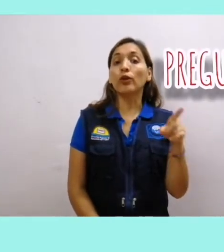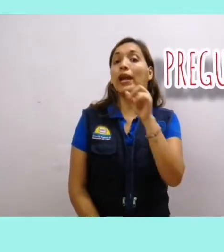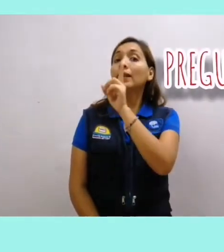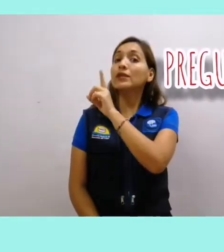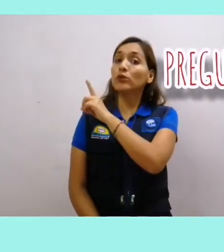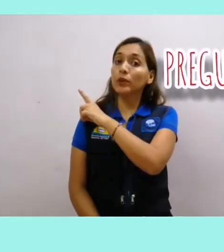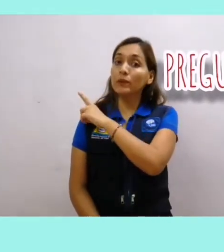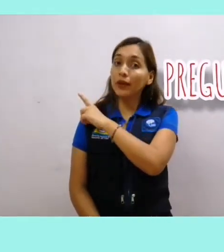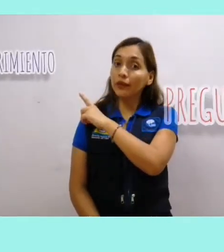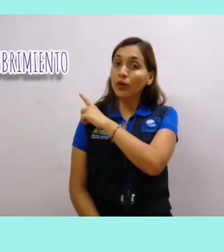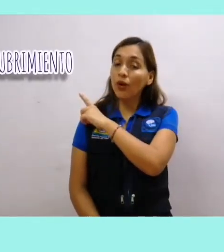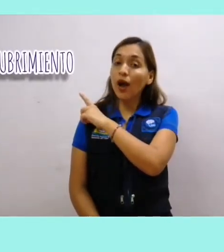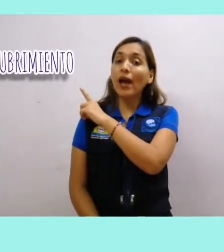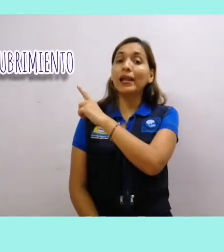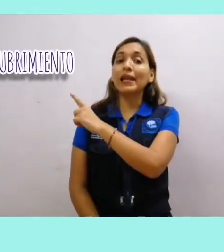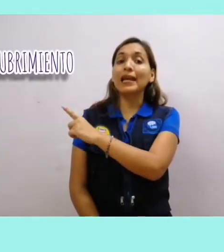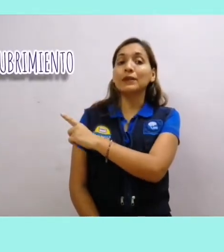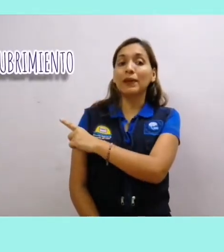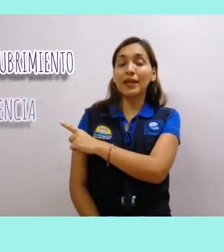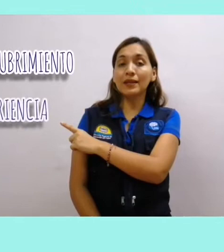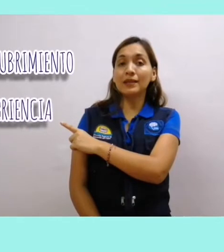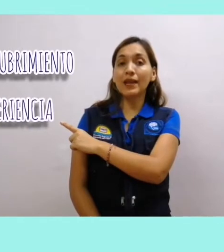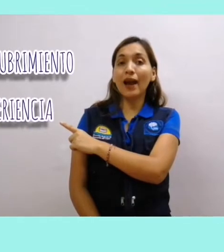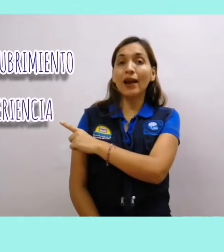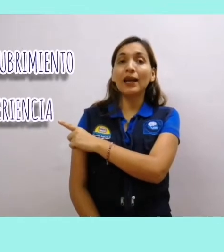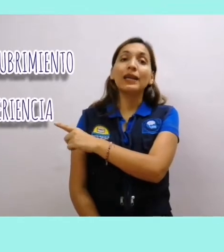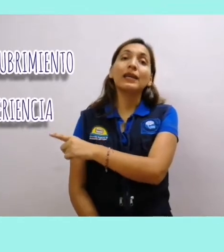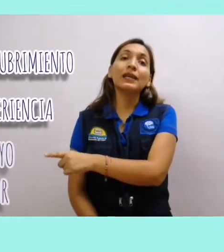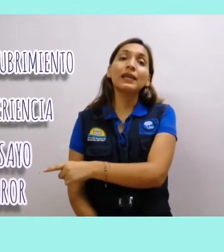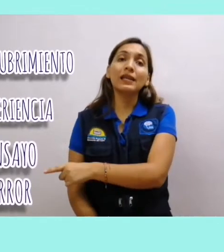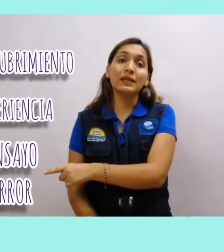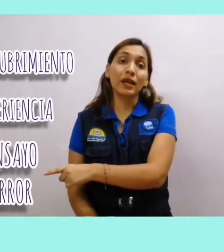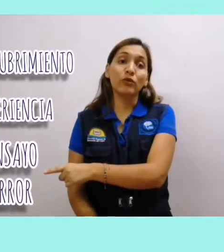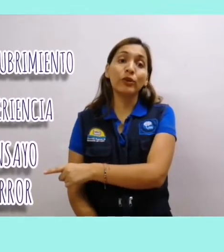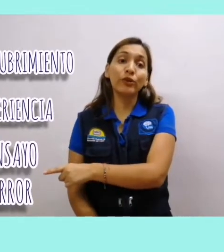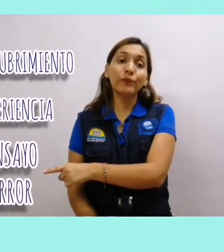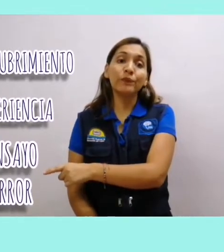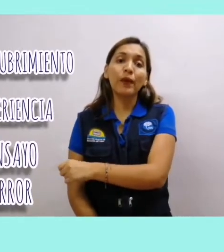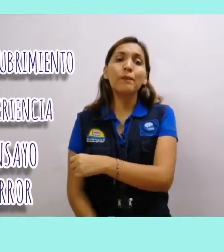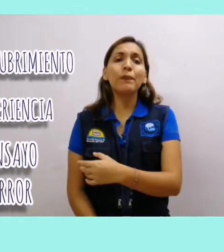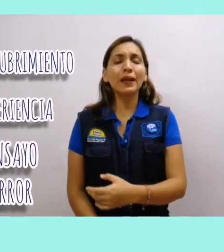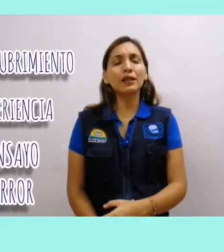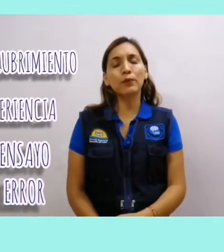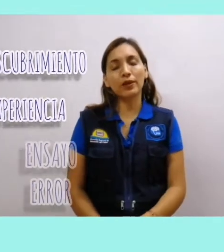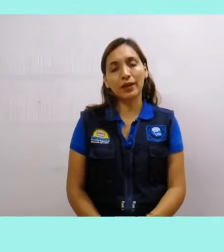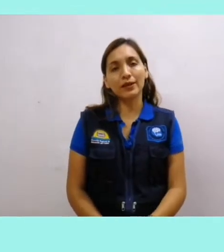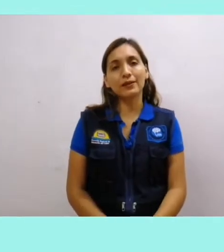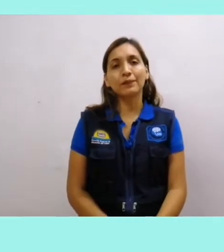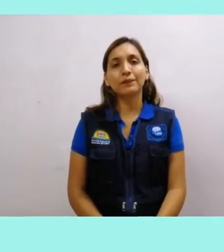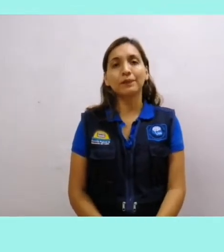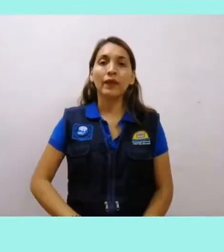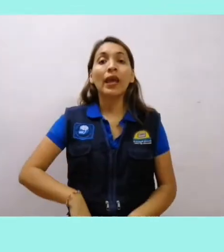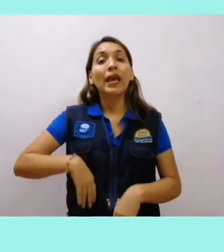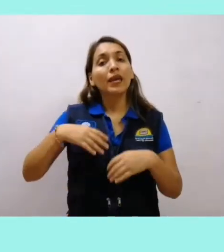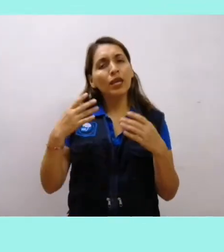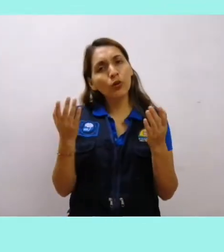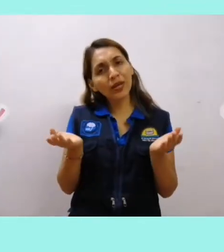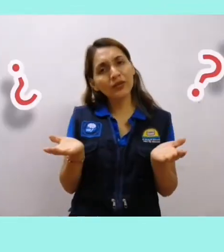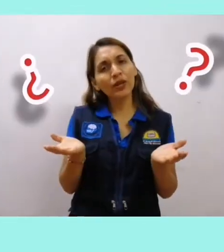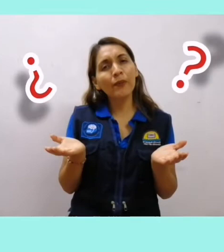El descubrimiento La experiencia Y el ensayo-error Para responderlas ¿Y cuáles son las